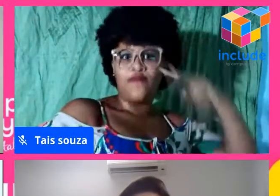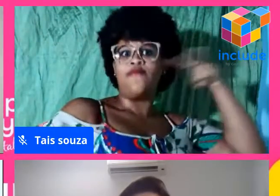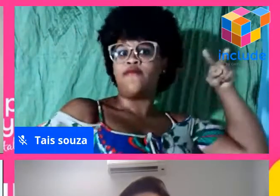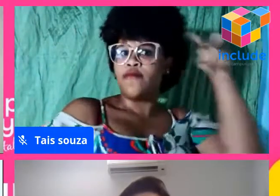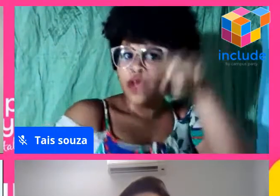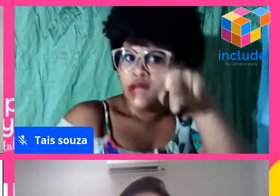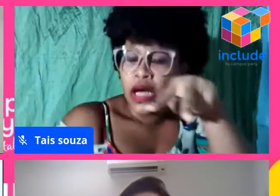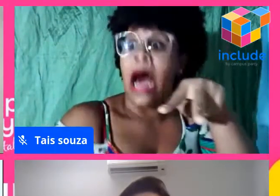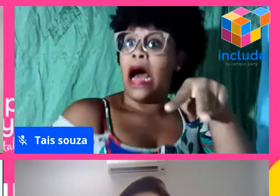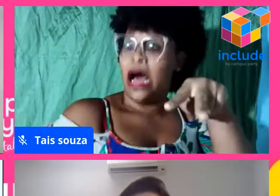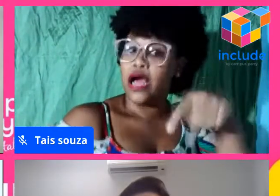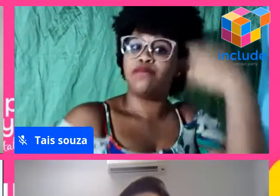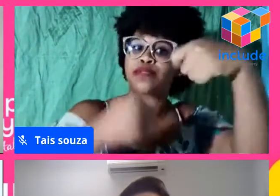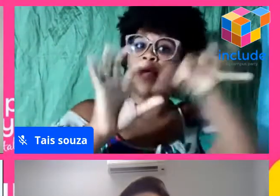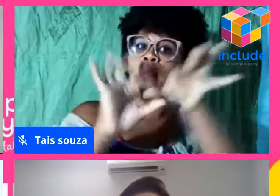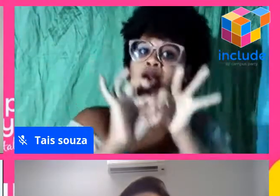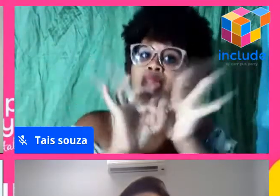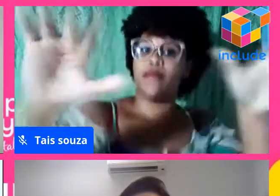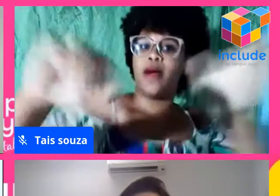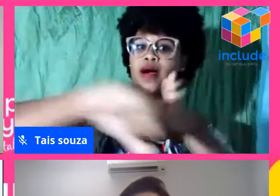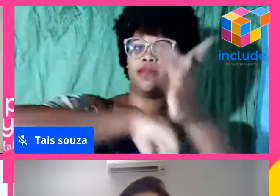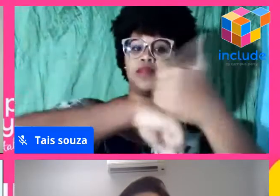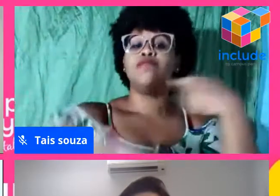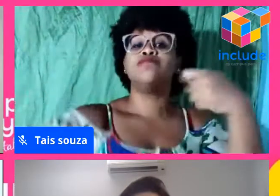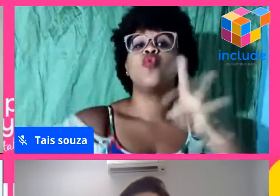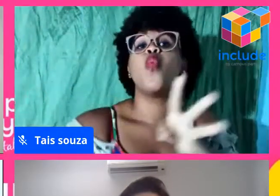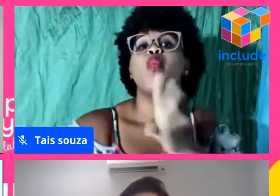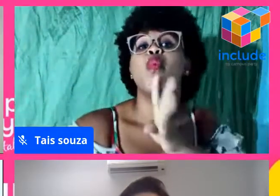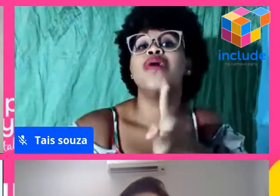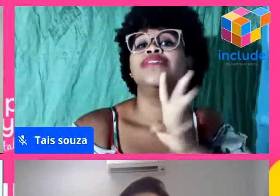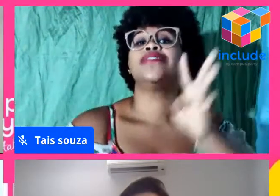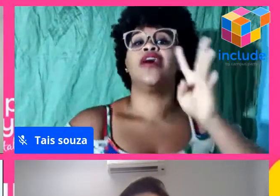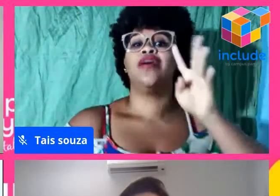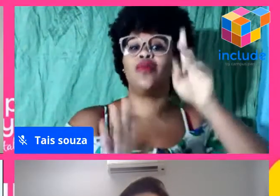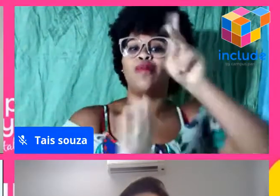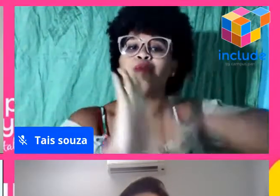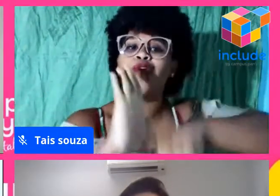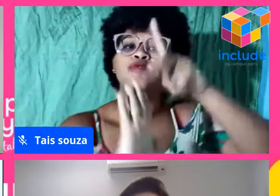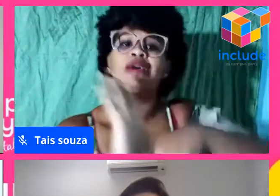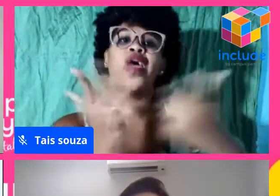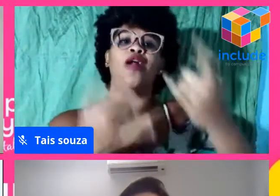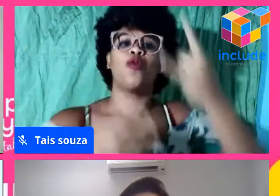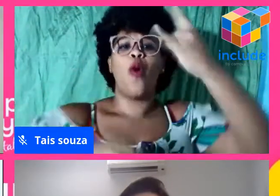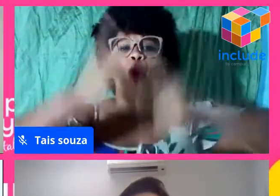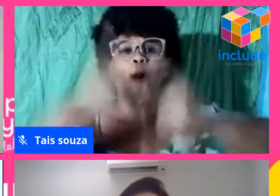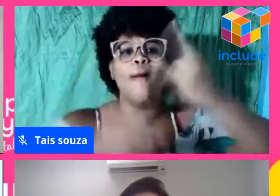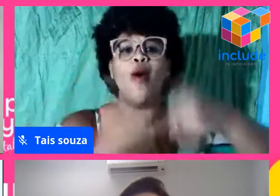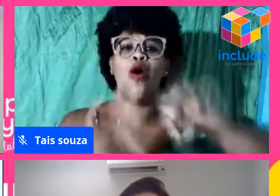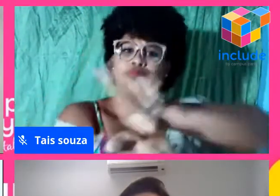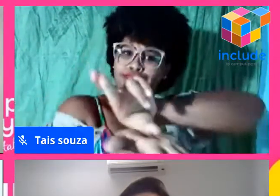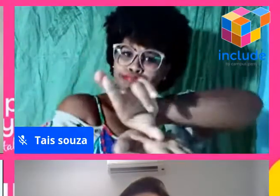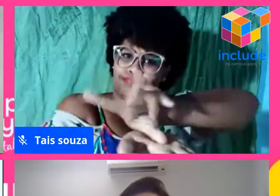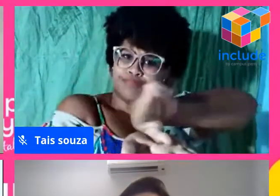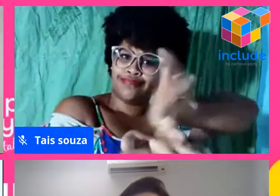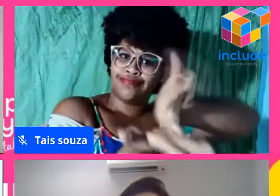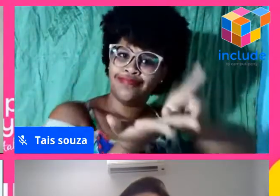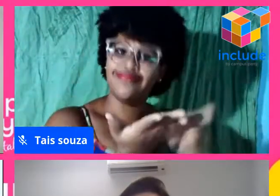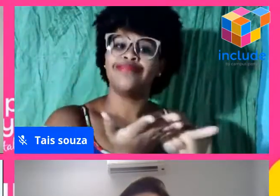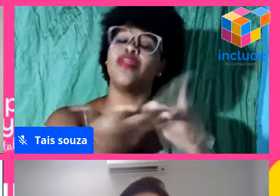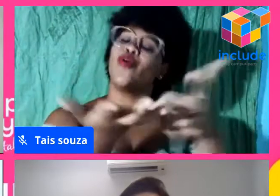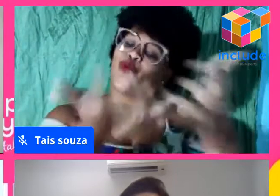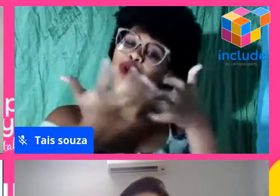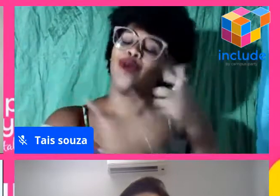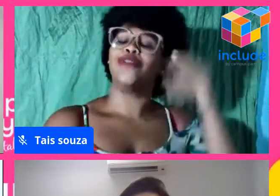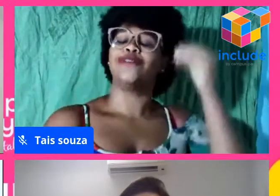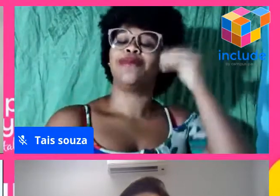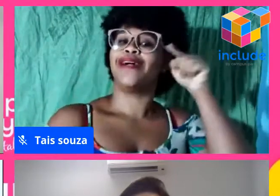E cada um de vocês, se vocês forem convidados, estão livres, têm essa acessibilidade de